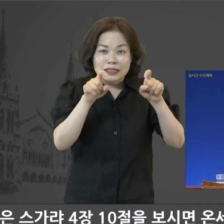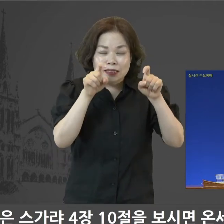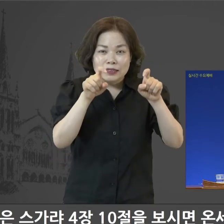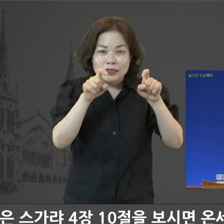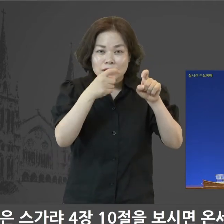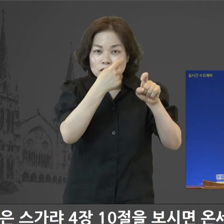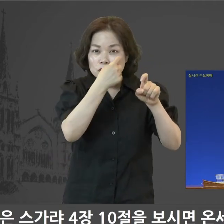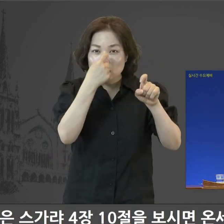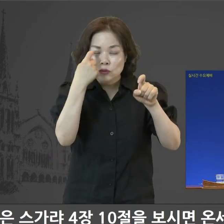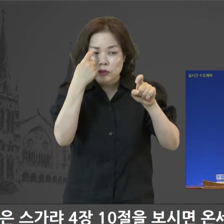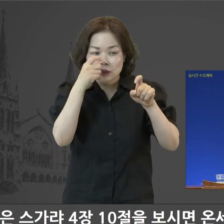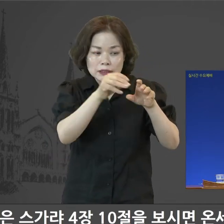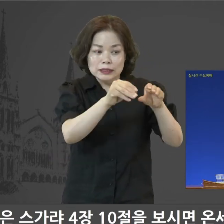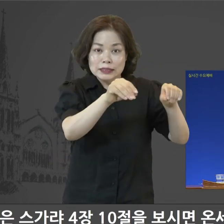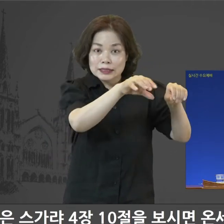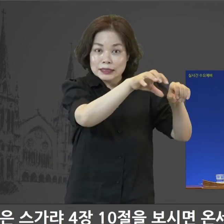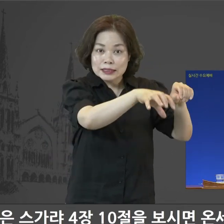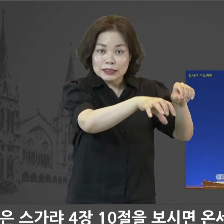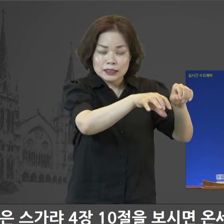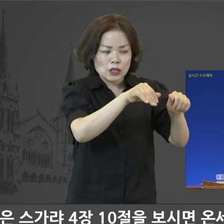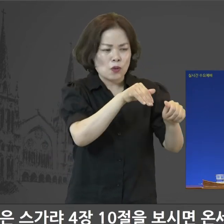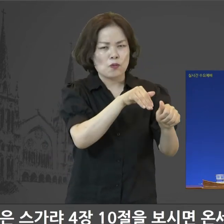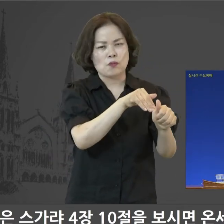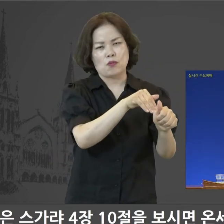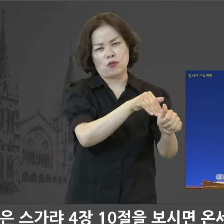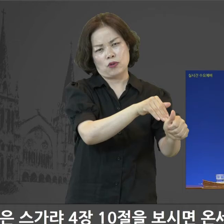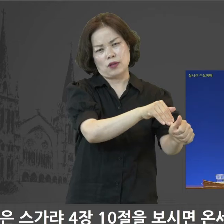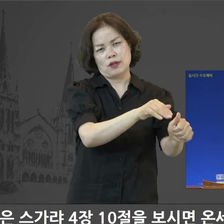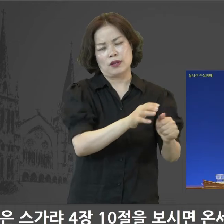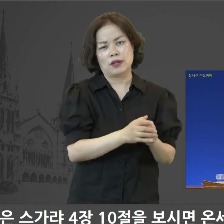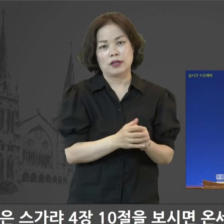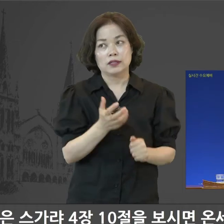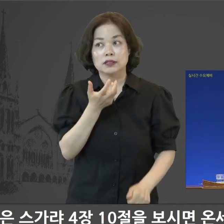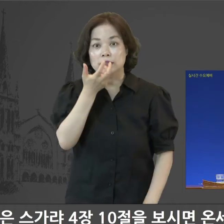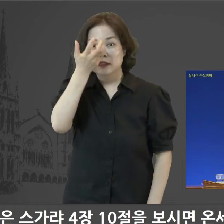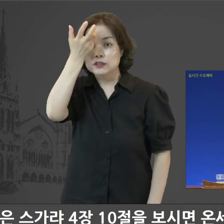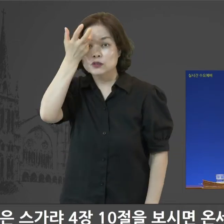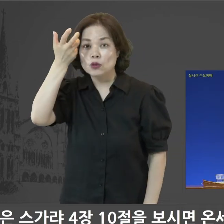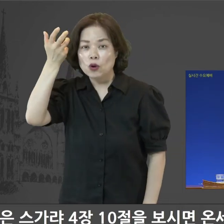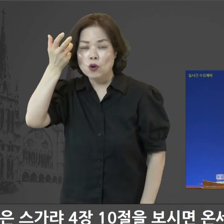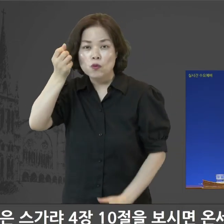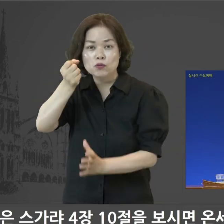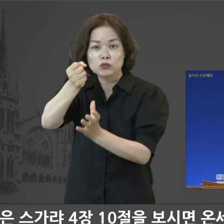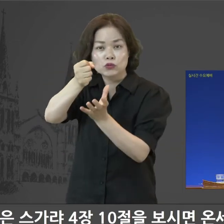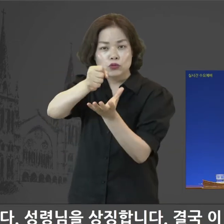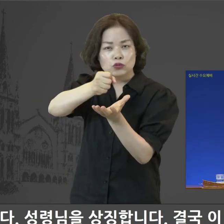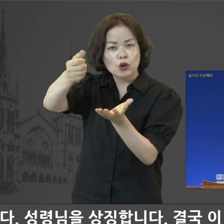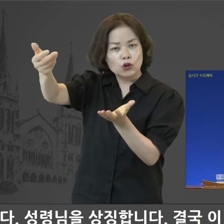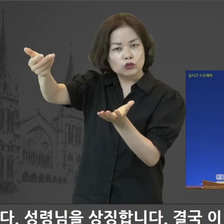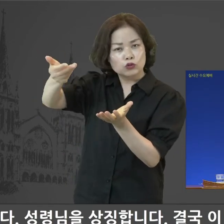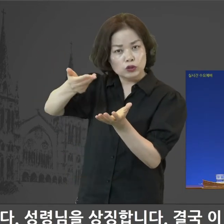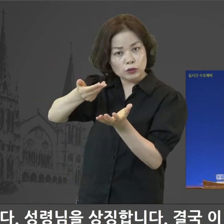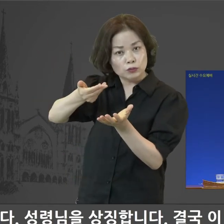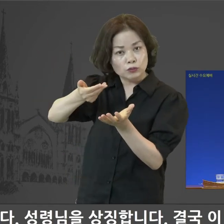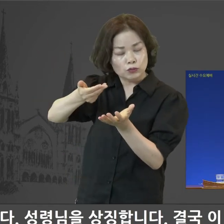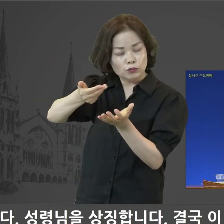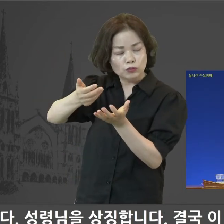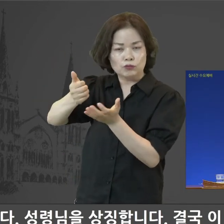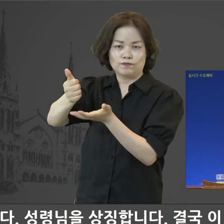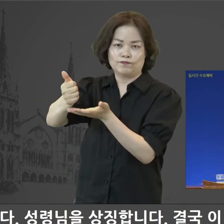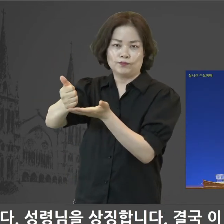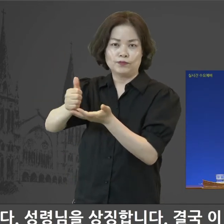이 눈들을 땅에 보내시는 분, 성령을 부어 주시는 분이란